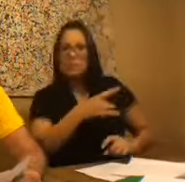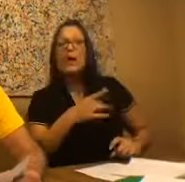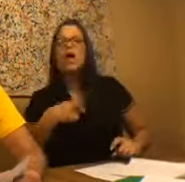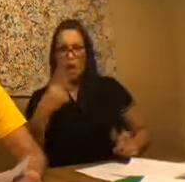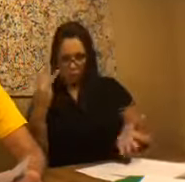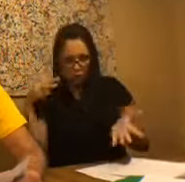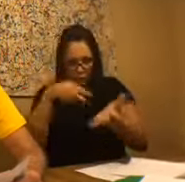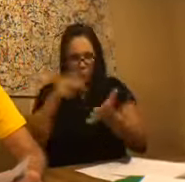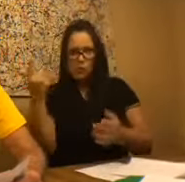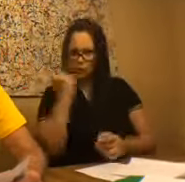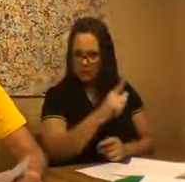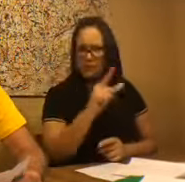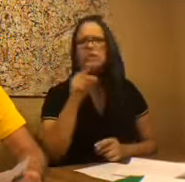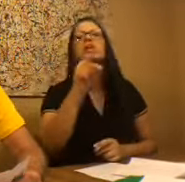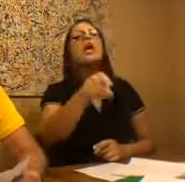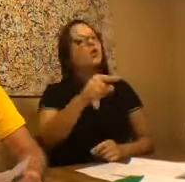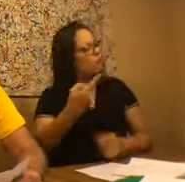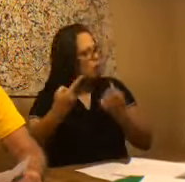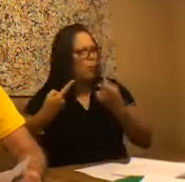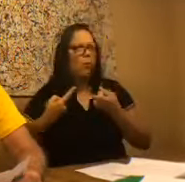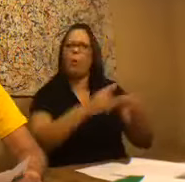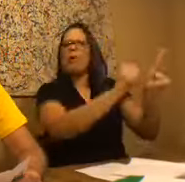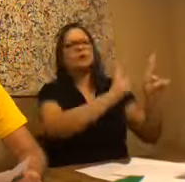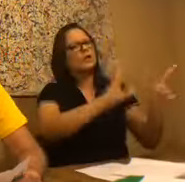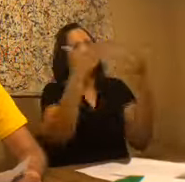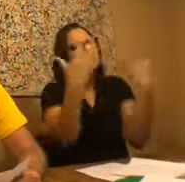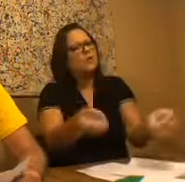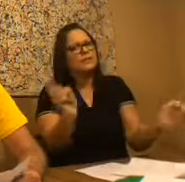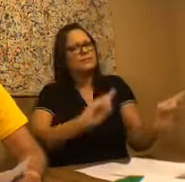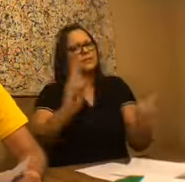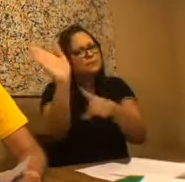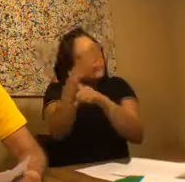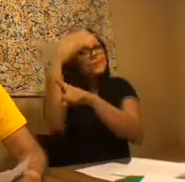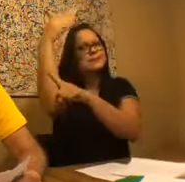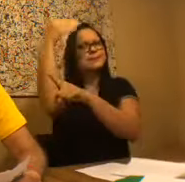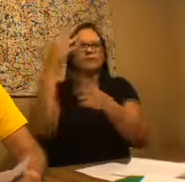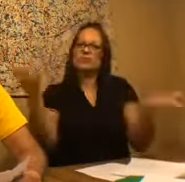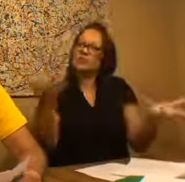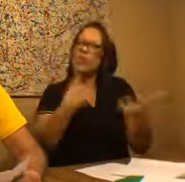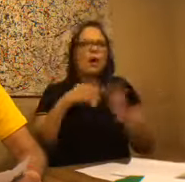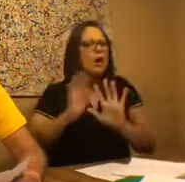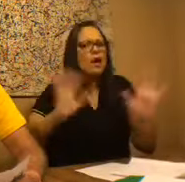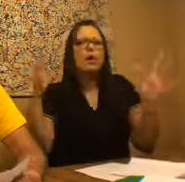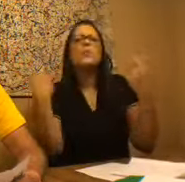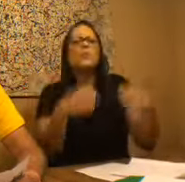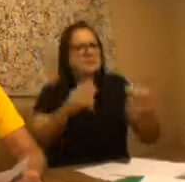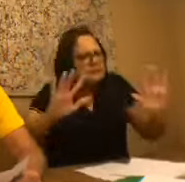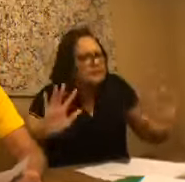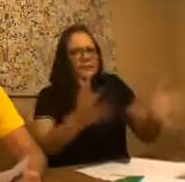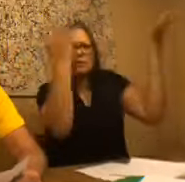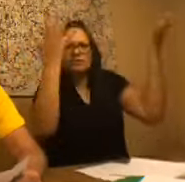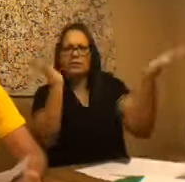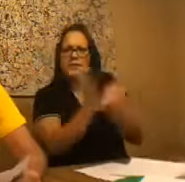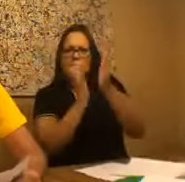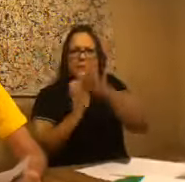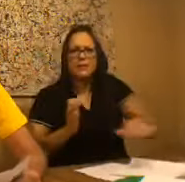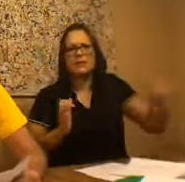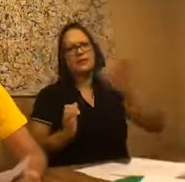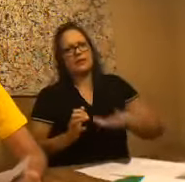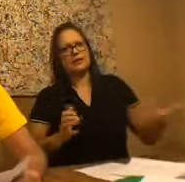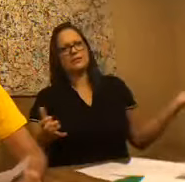chegar lá nós vamos atacar porque nós é essa coisa queremos salvar essa garotada